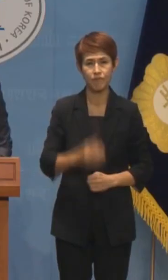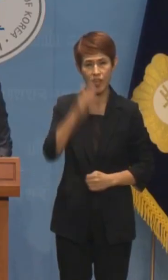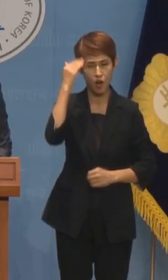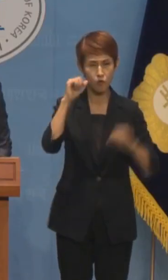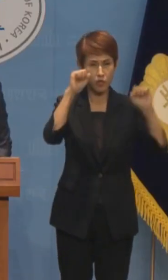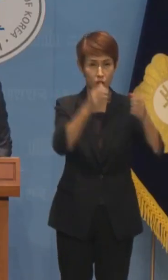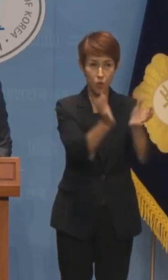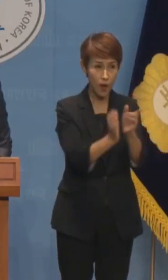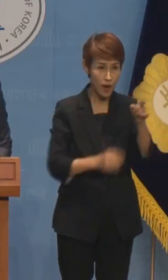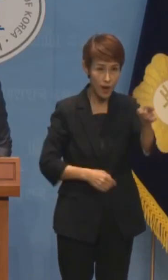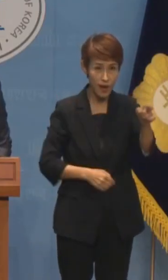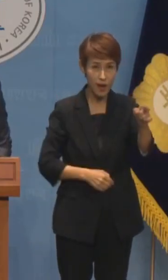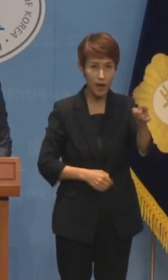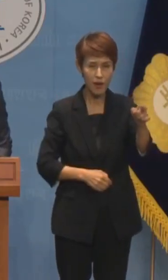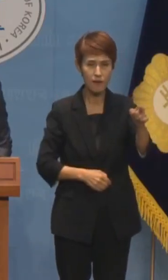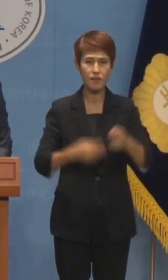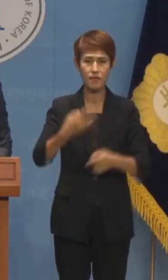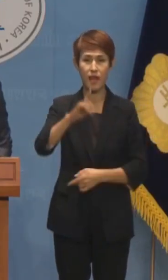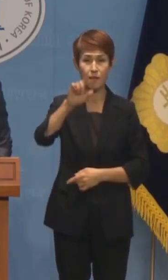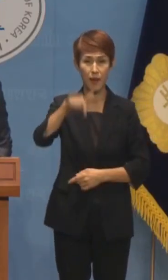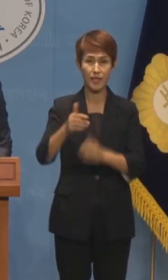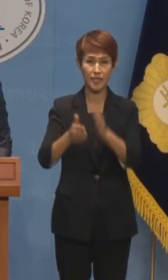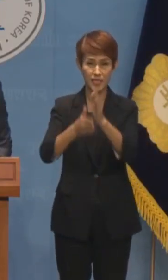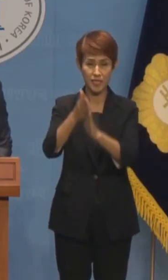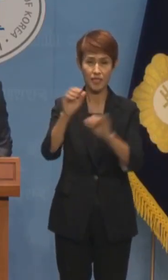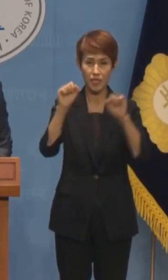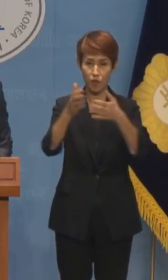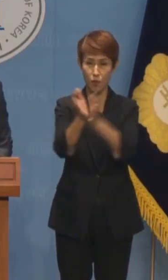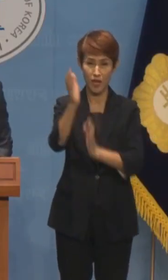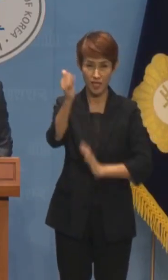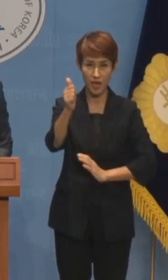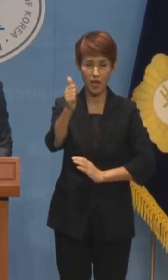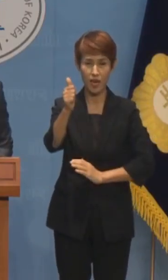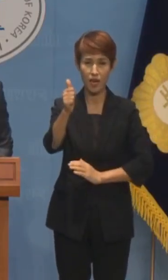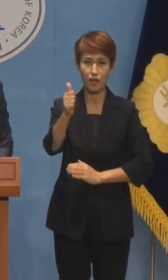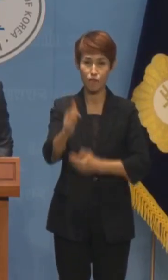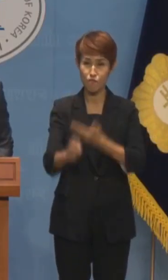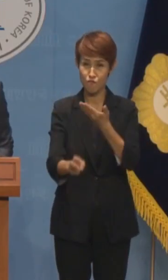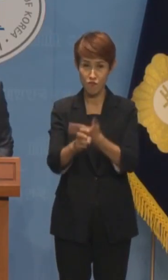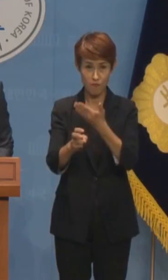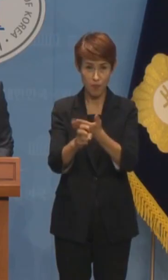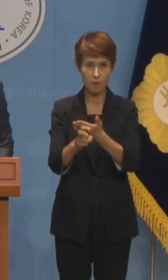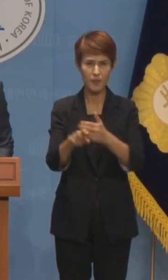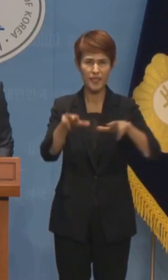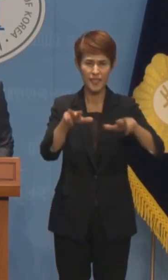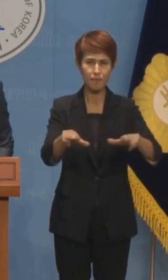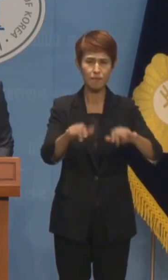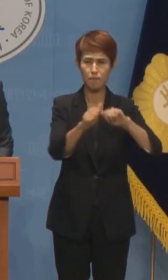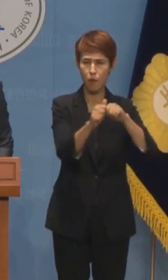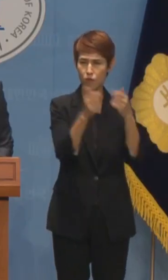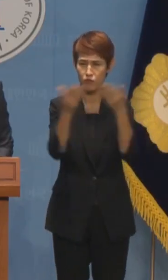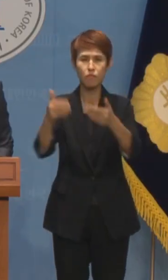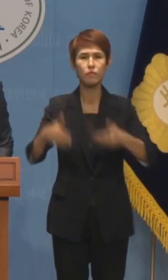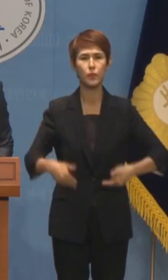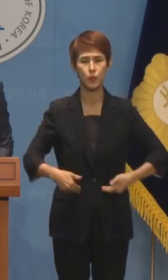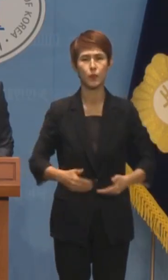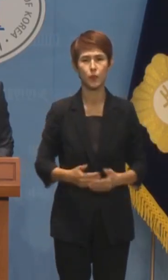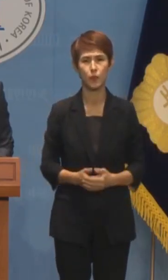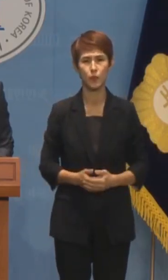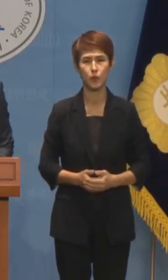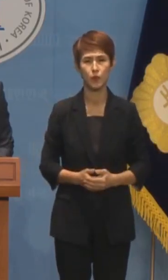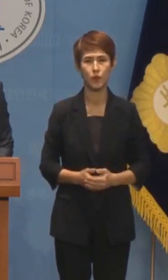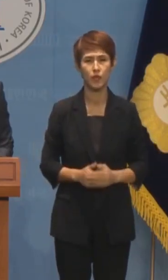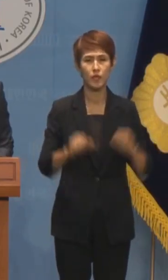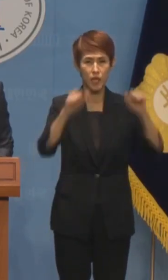대한체육회는 시급히 태백시 체육회장의 비위에 대해 즉각적인 징계를 내려야 합니다.